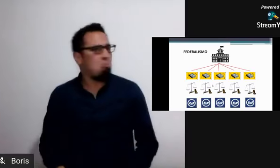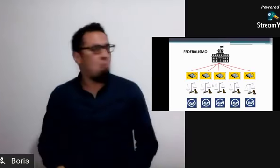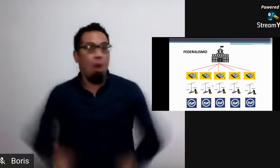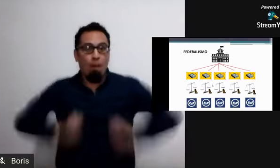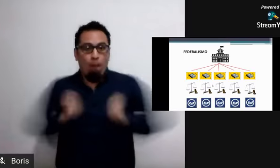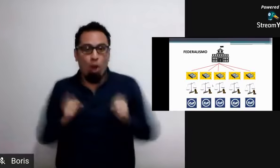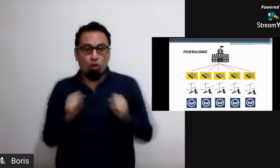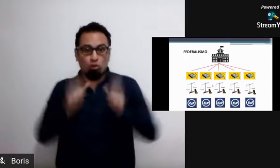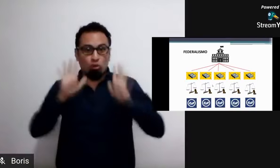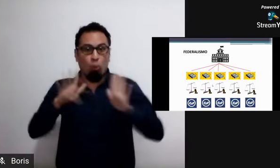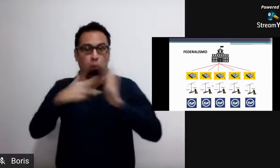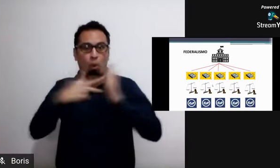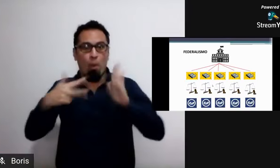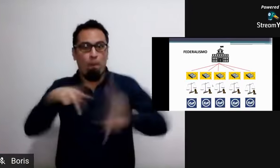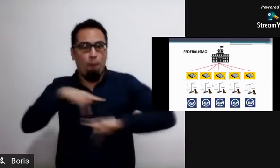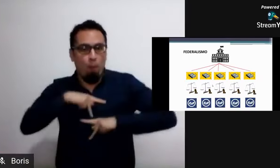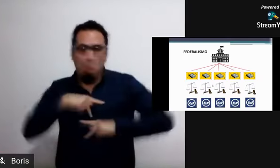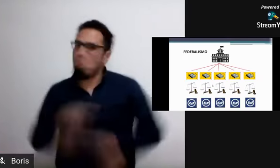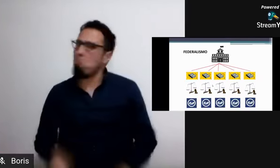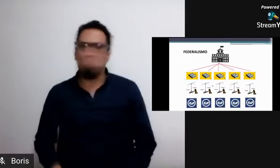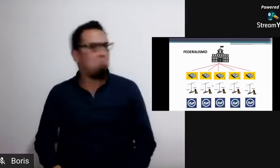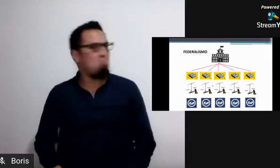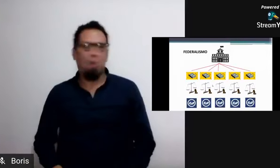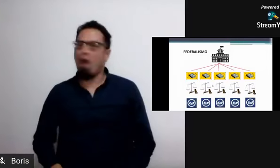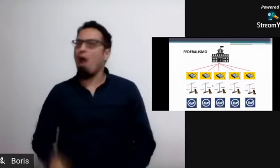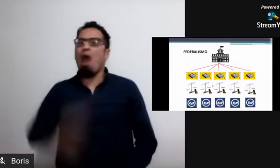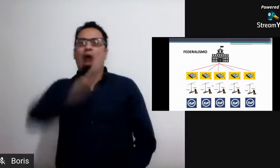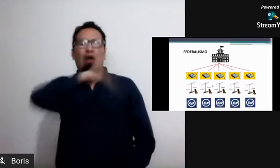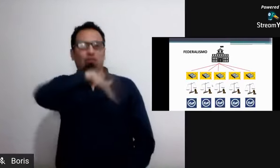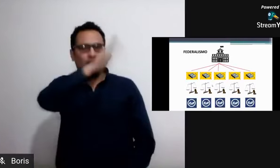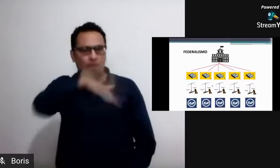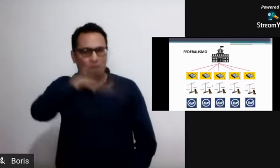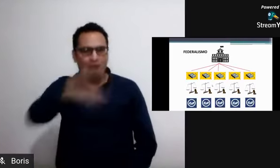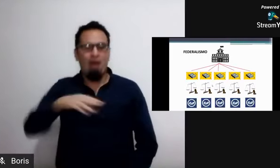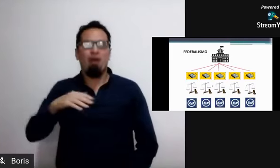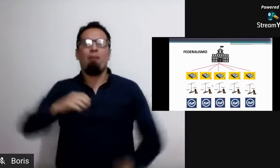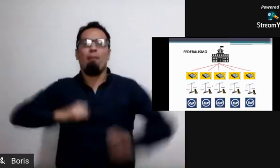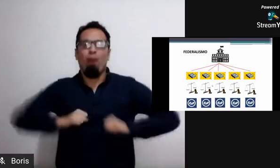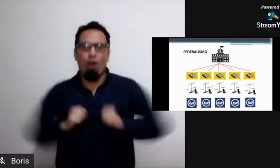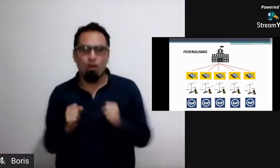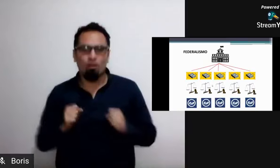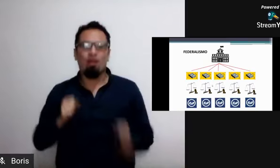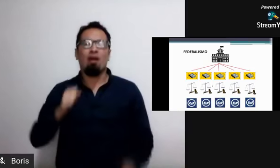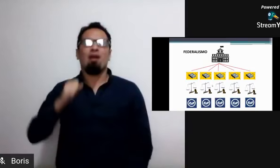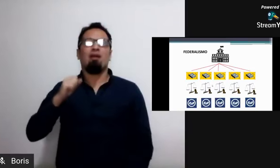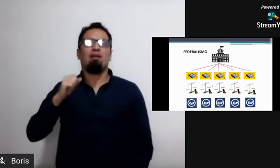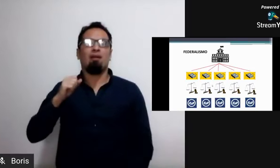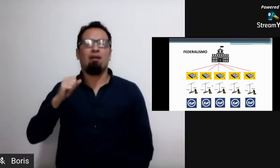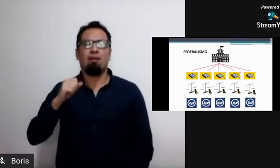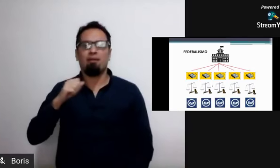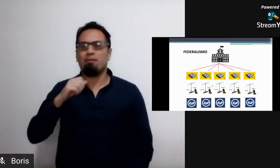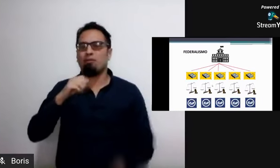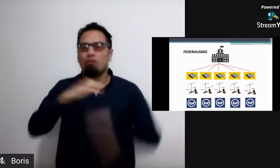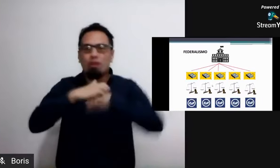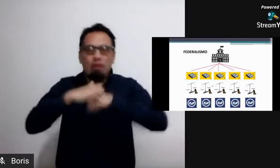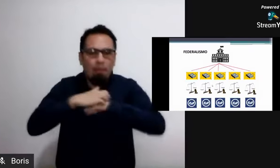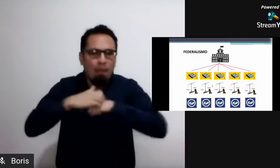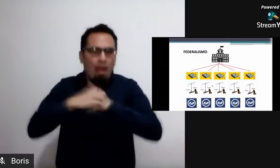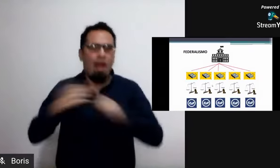política. Sin embargo, hay otros países en donde hay regiones, por